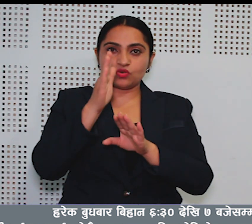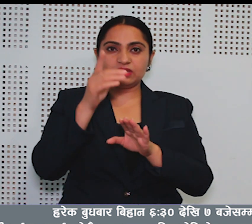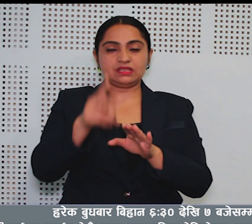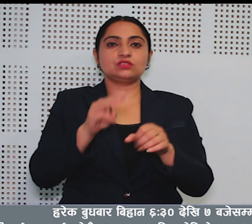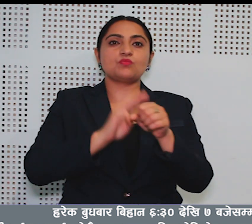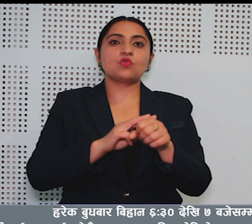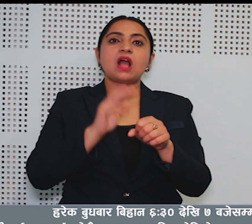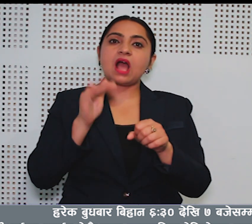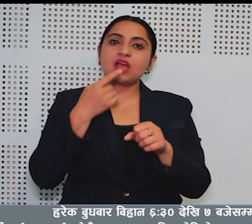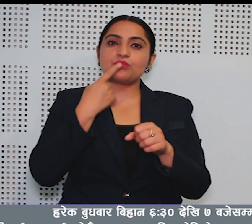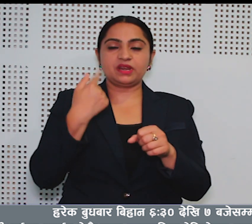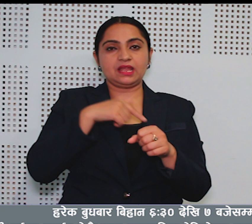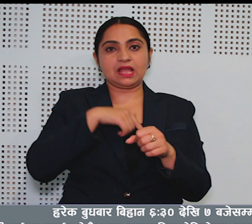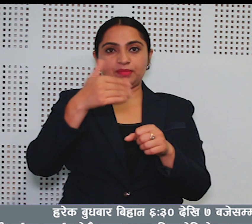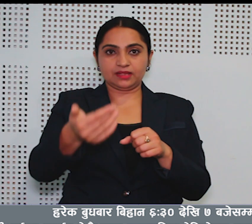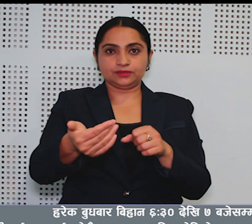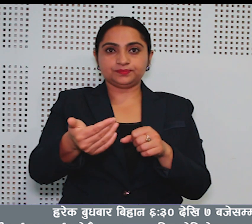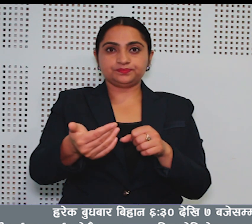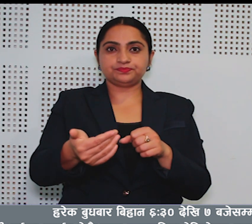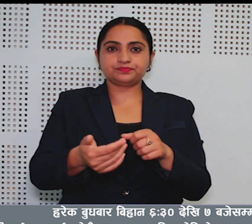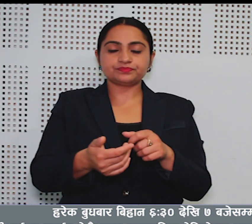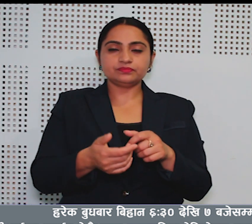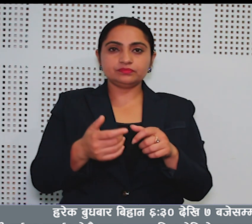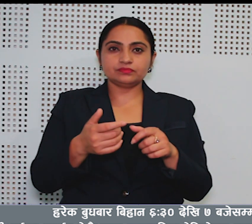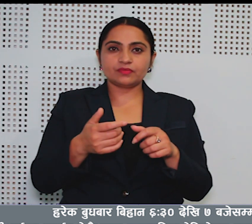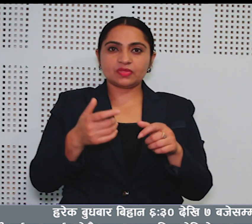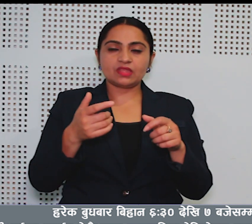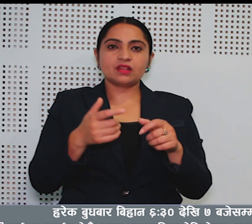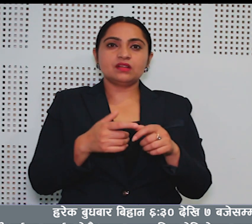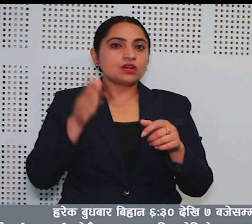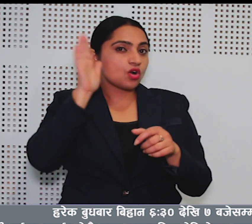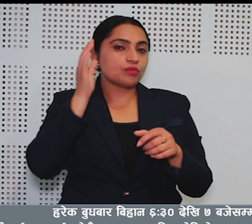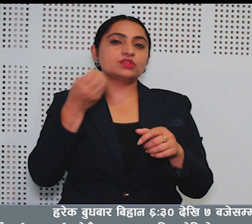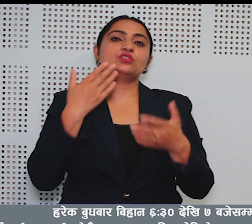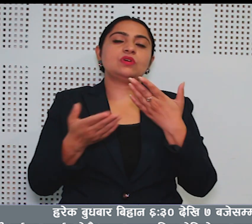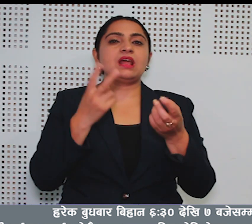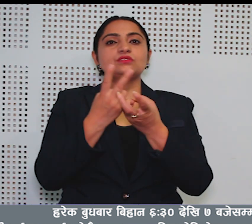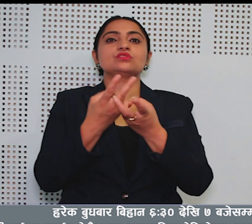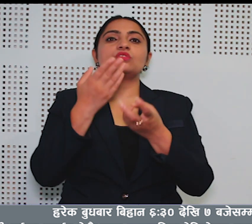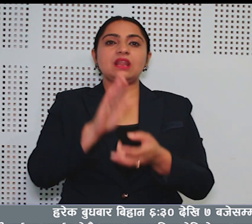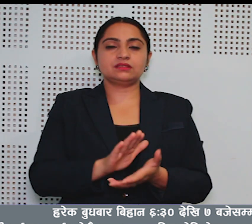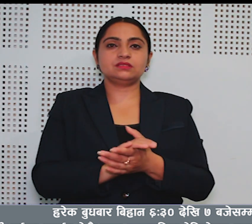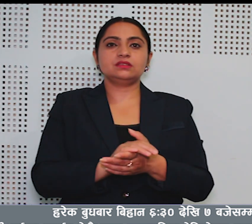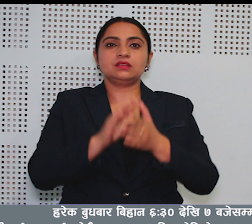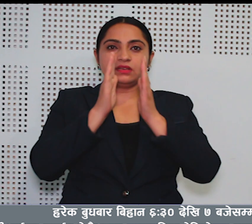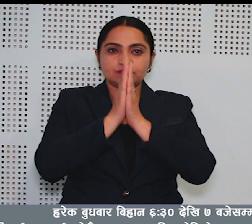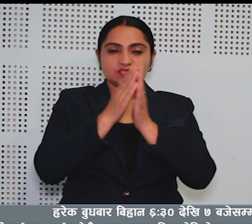भने हामीलाई चाहिँ नलुकाइकन चाहिँ भनिदिनुहोस् भन्ने जस्तो लाग्छ। नमस्ते, मेरो नाम सलिना विश्वकर्मा। म